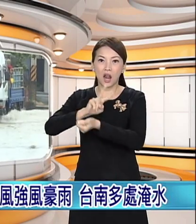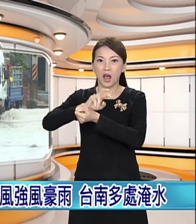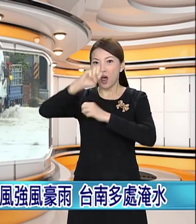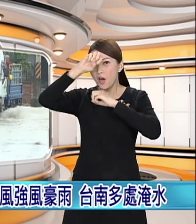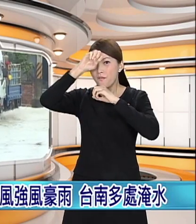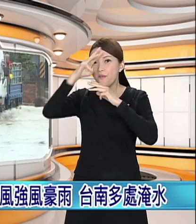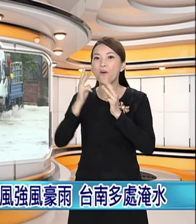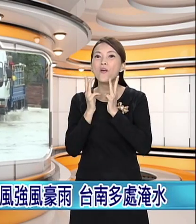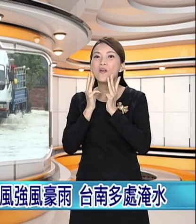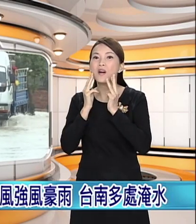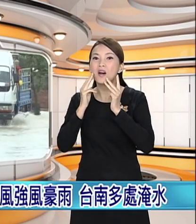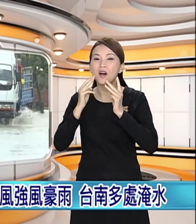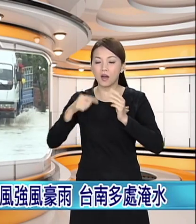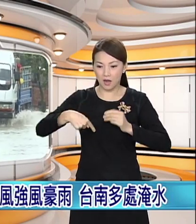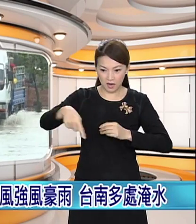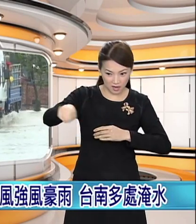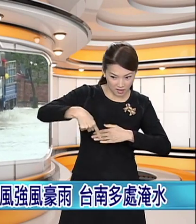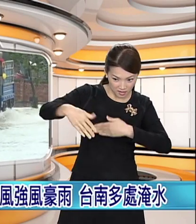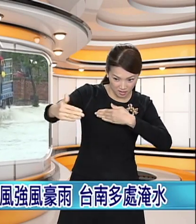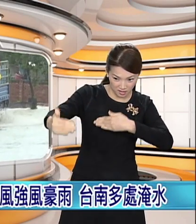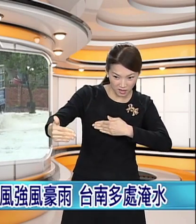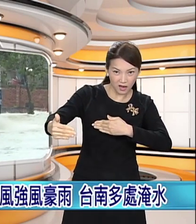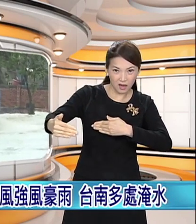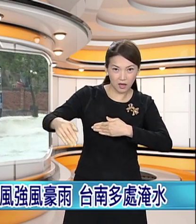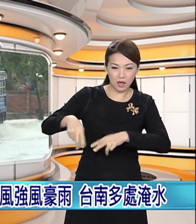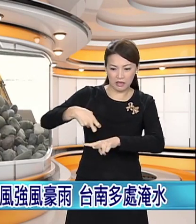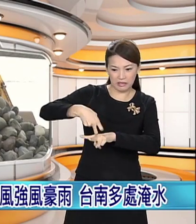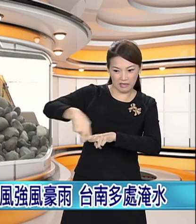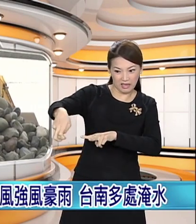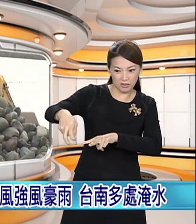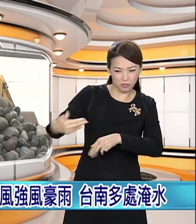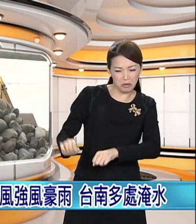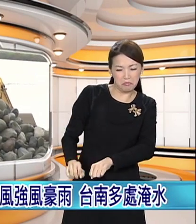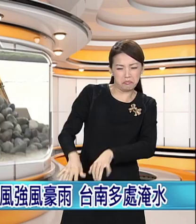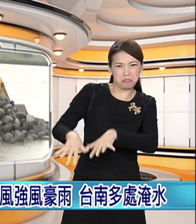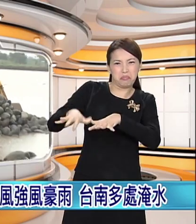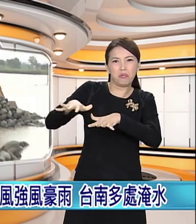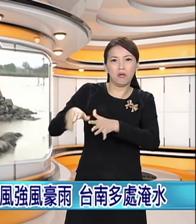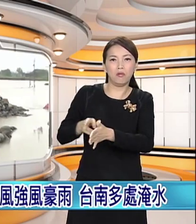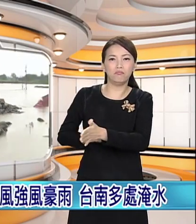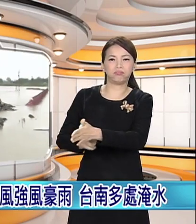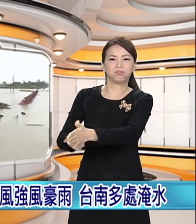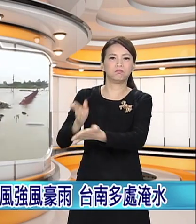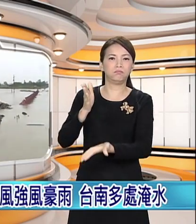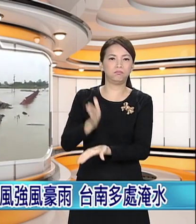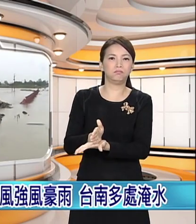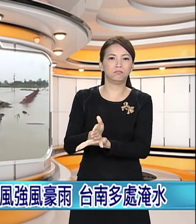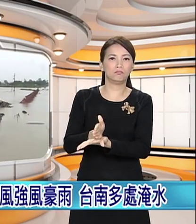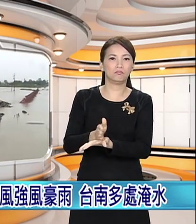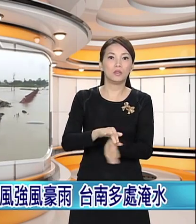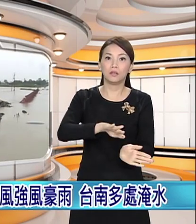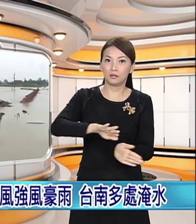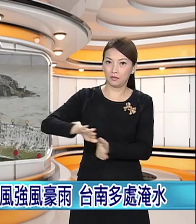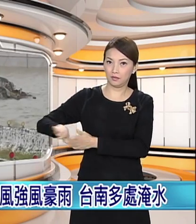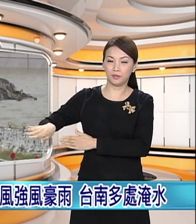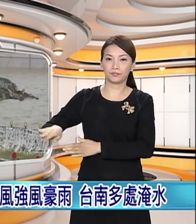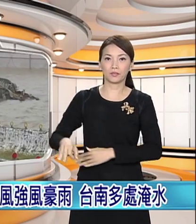水淹过了铁轨而停驶。另外，还有7间的学校因为连外道路积